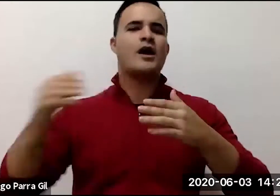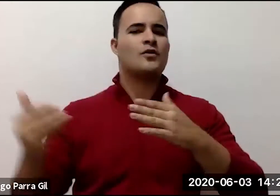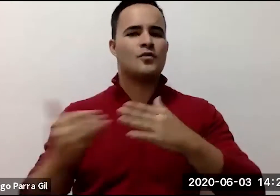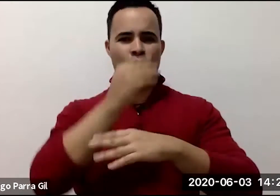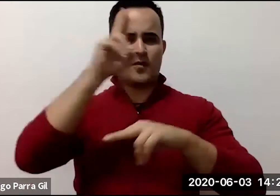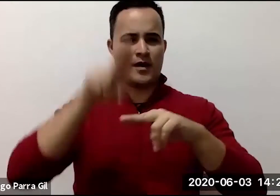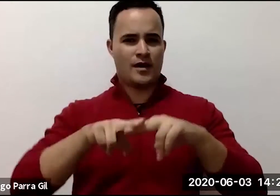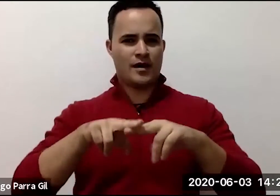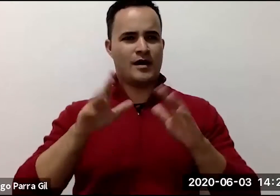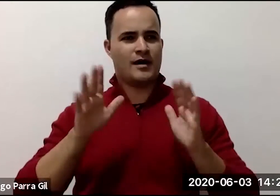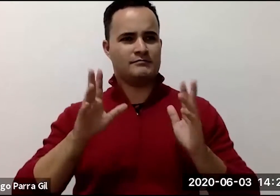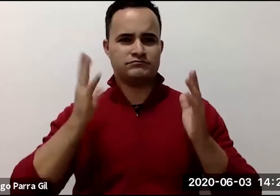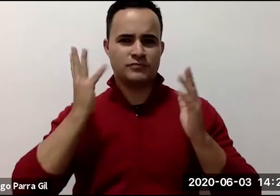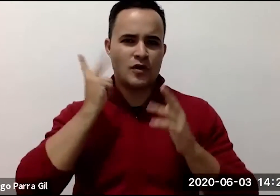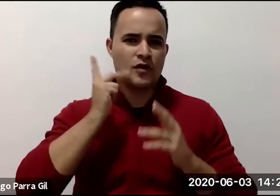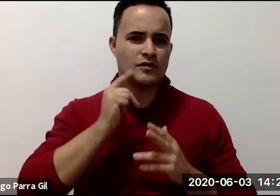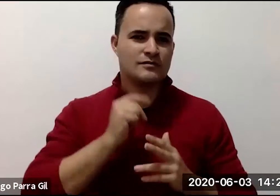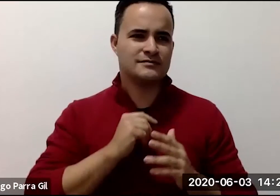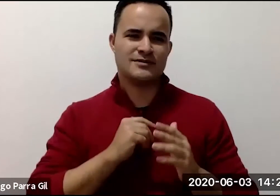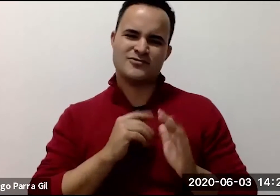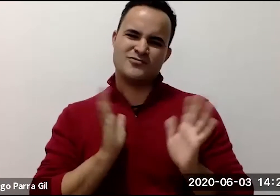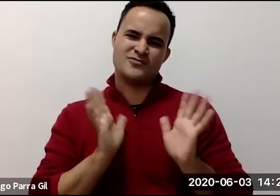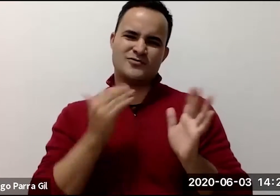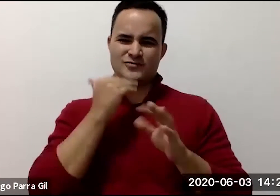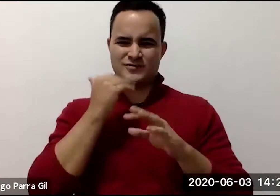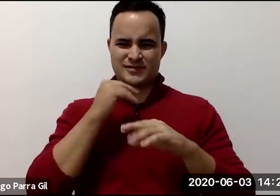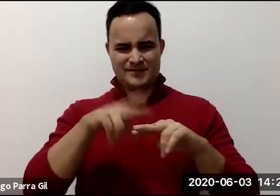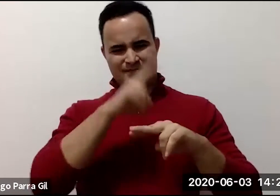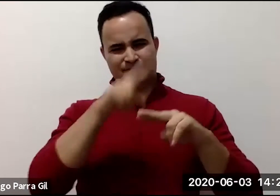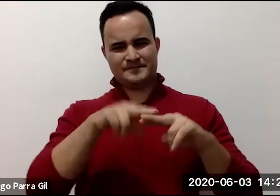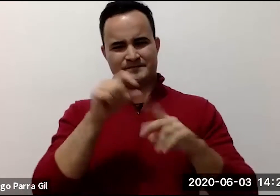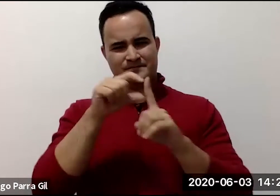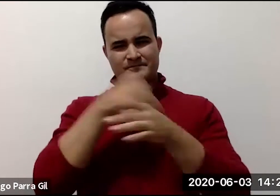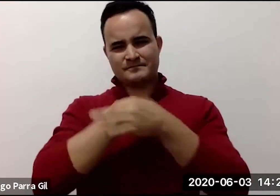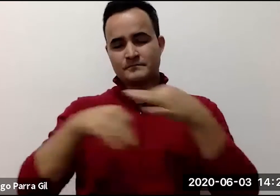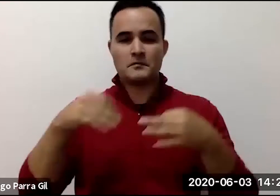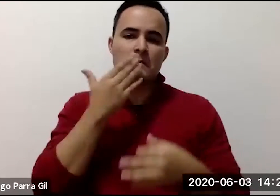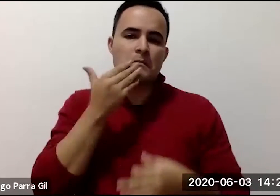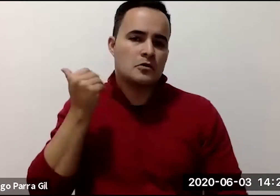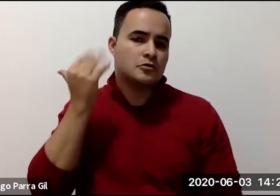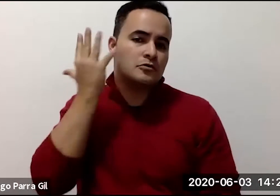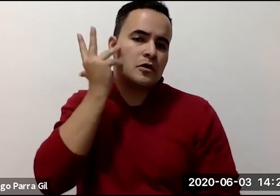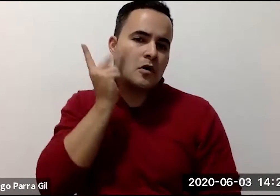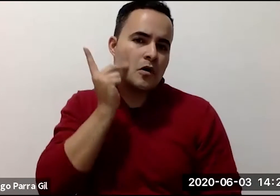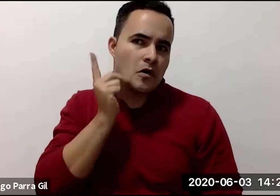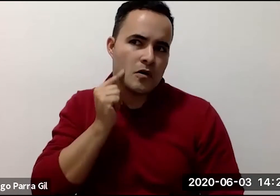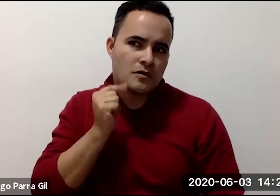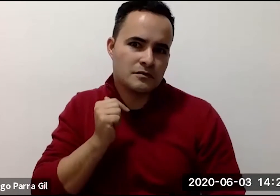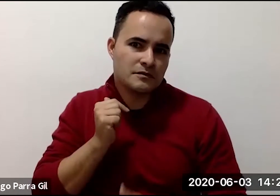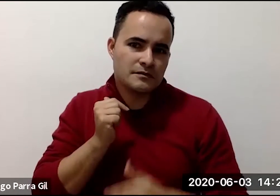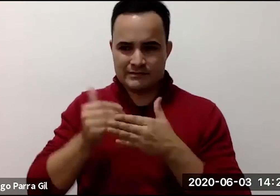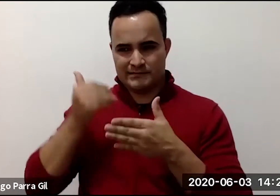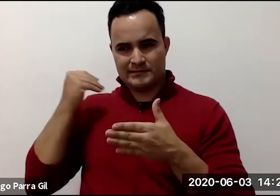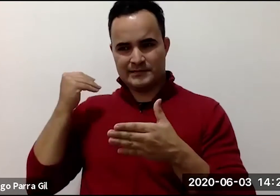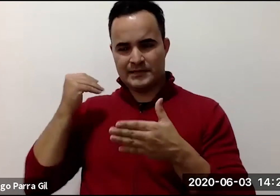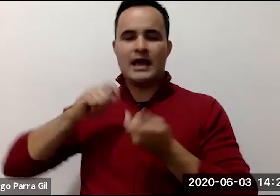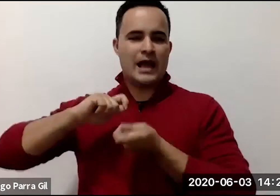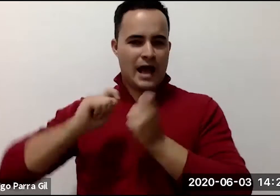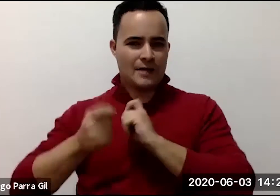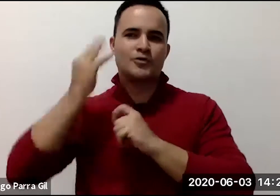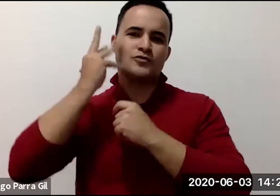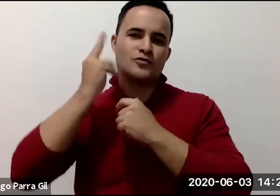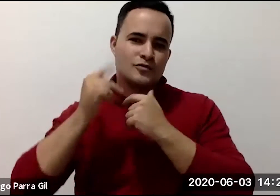nueva vida cotidiana, no sé, sería justamente desobedecer la norma, ¿no? Y me parece